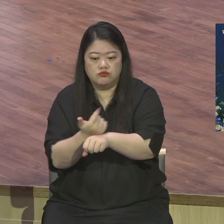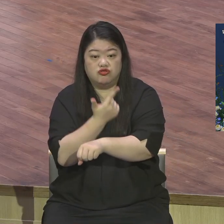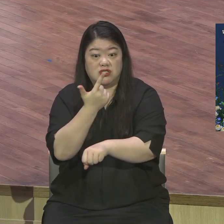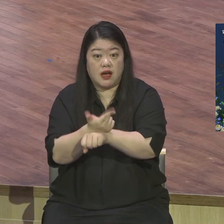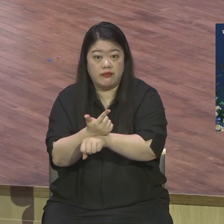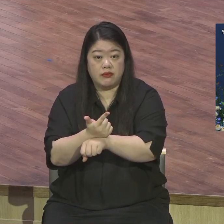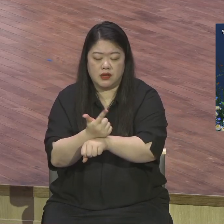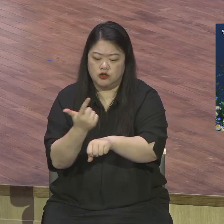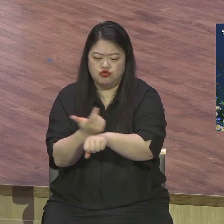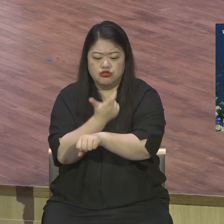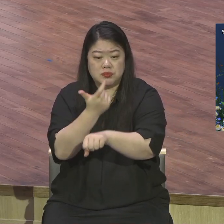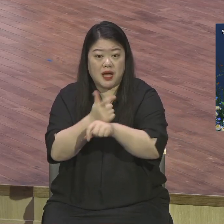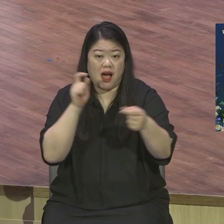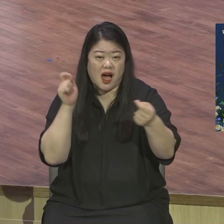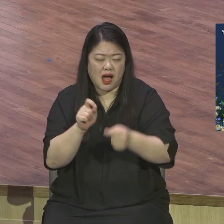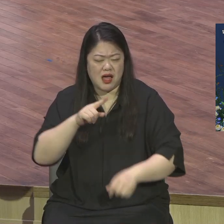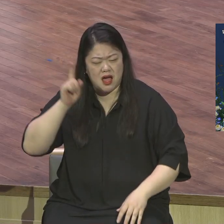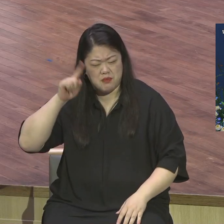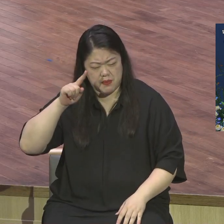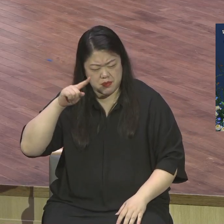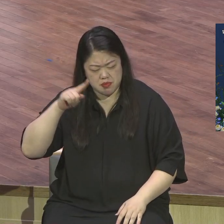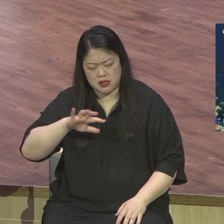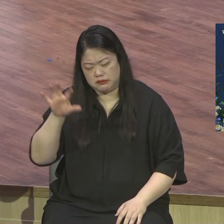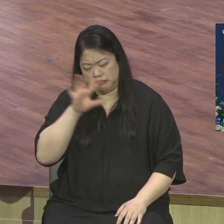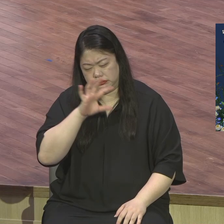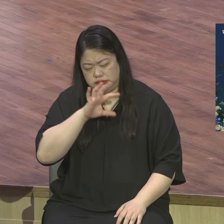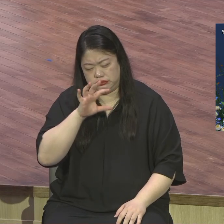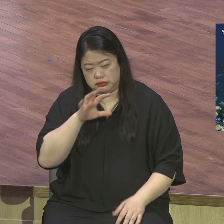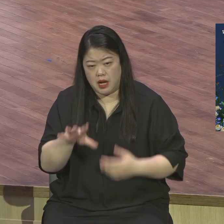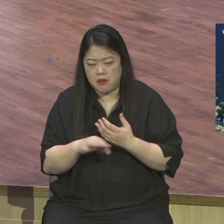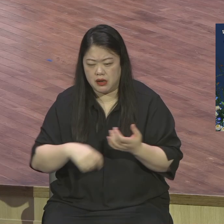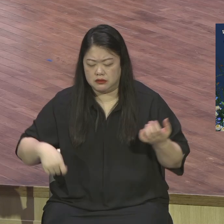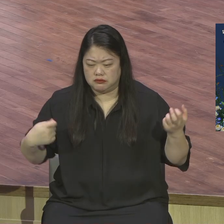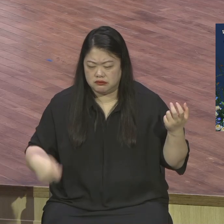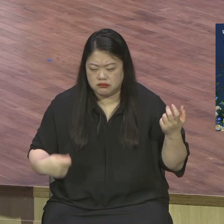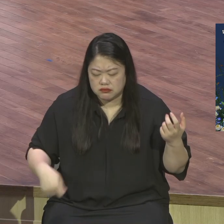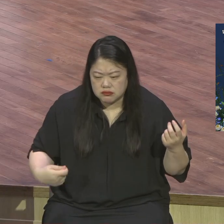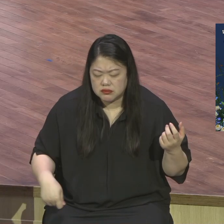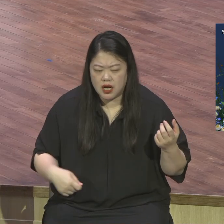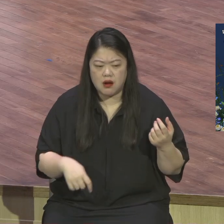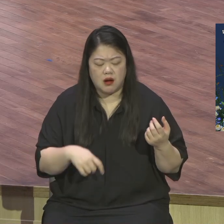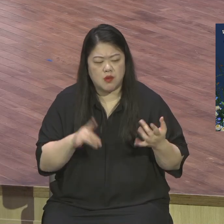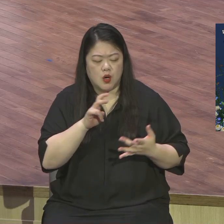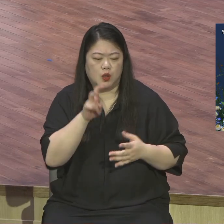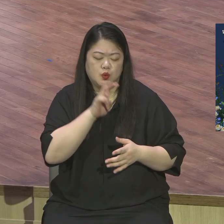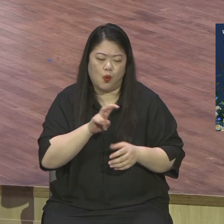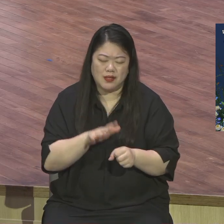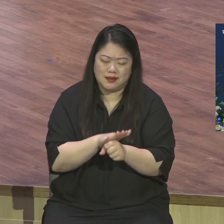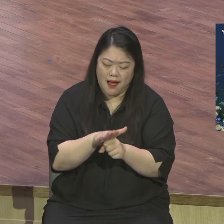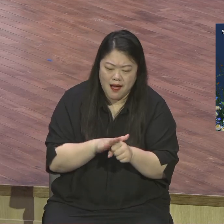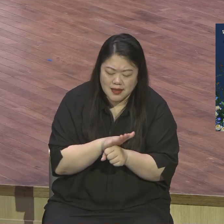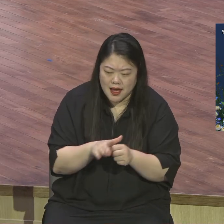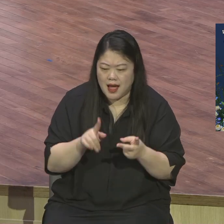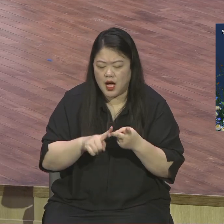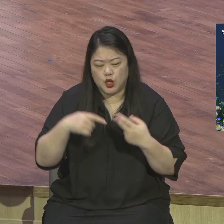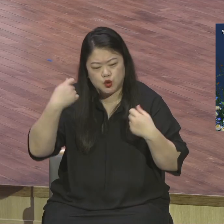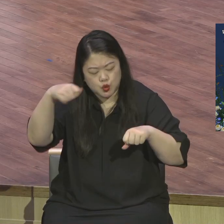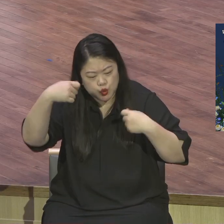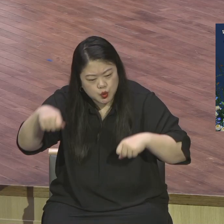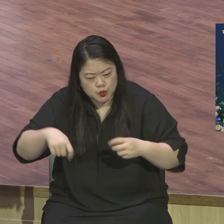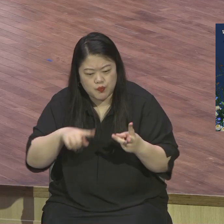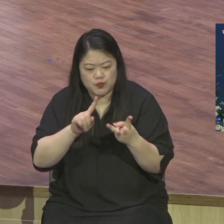그동안에 다양한 장르 다 소화시키는 하루에 8시간 7일